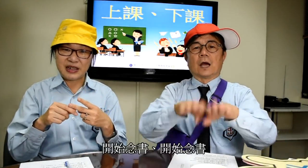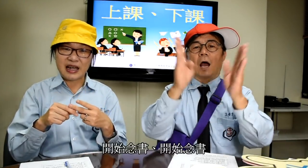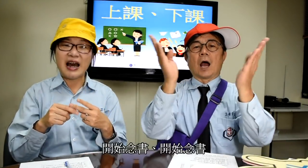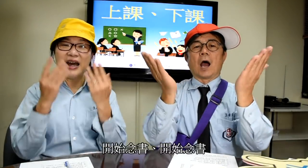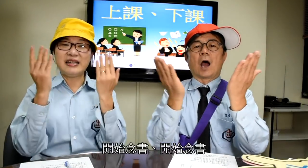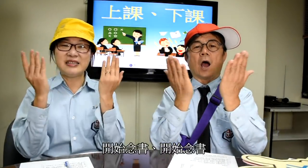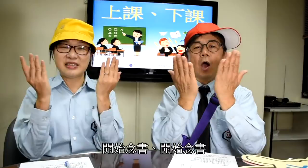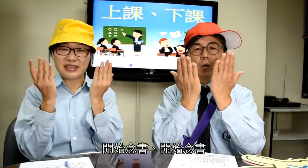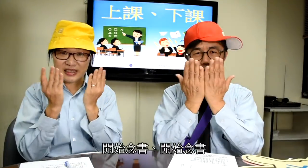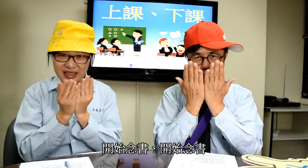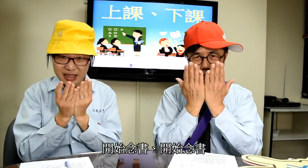开始念书，